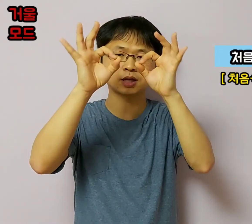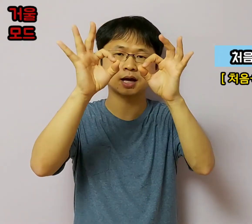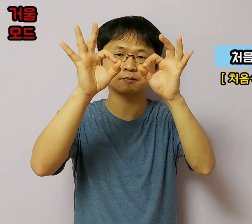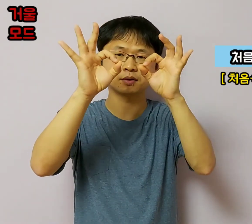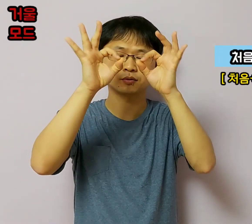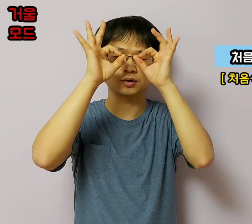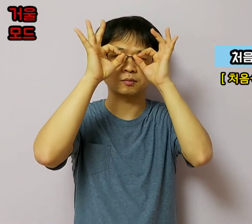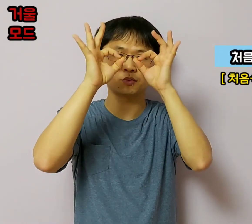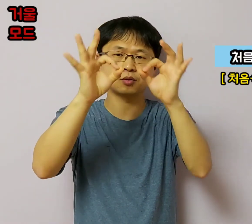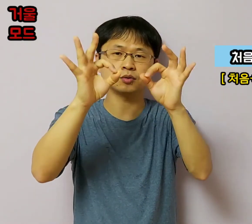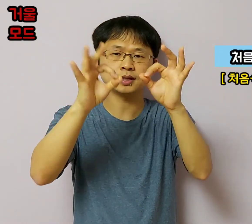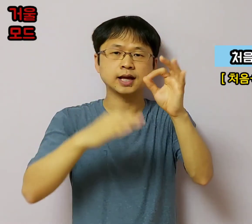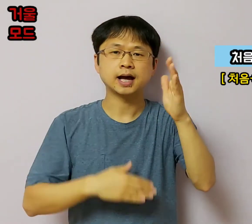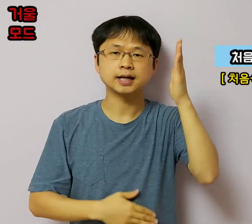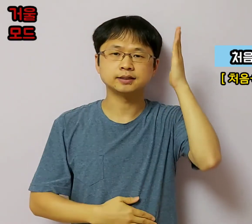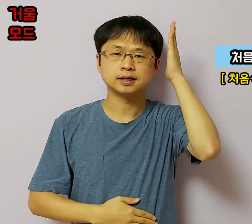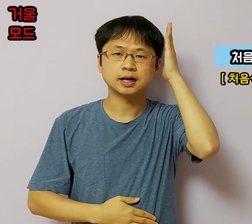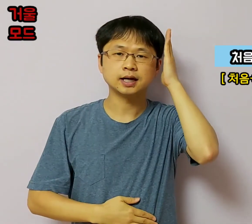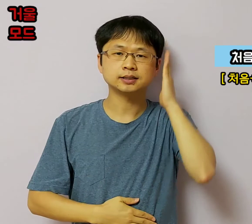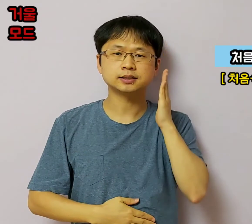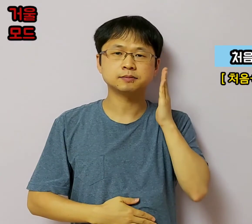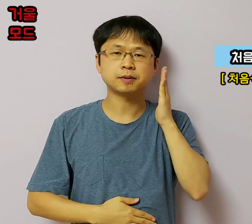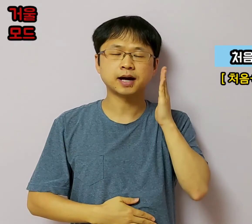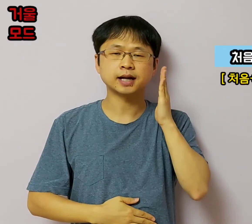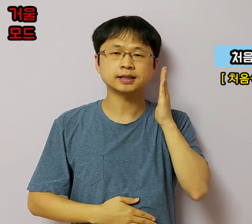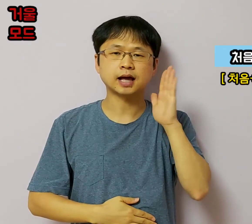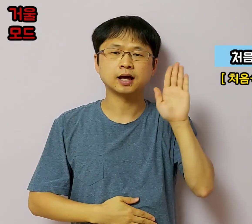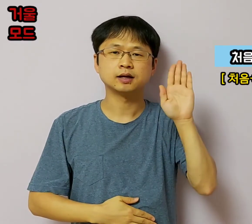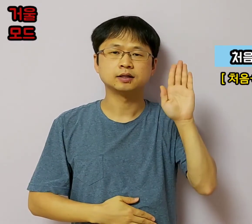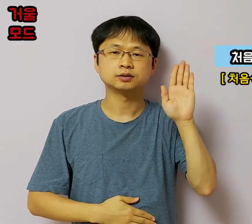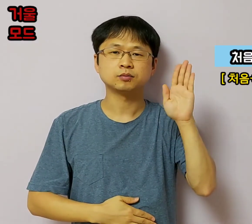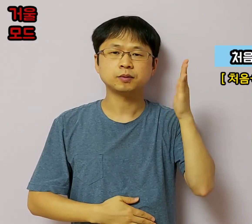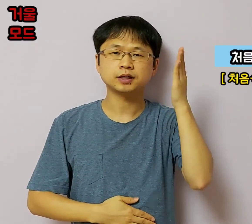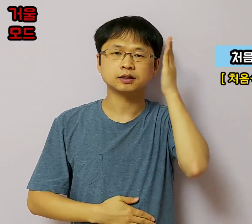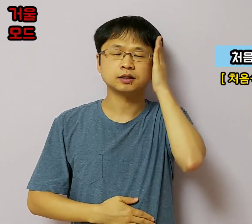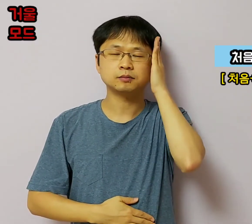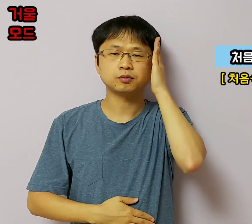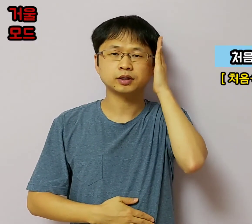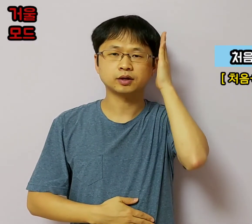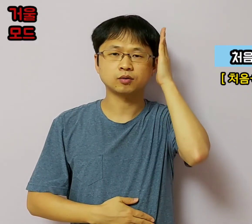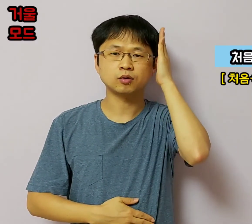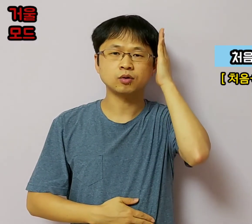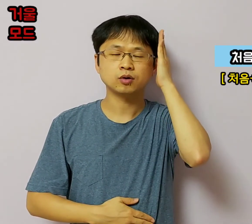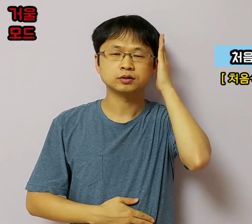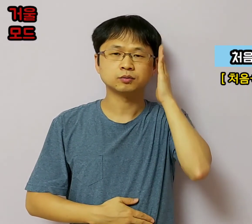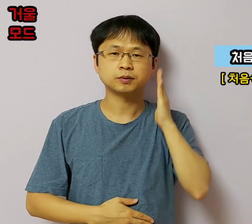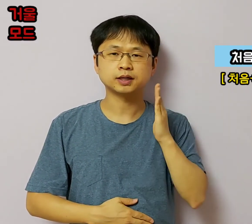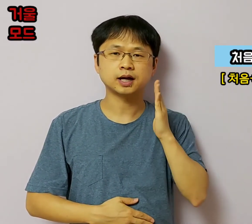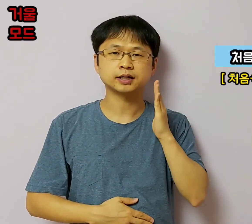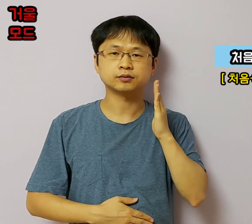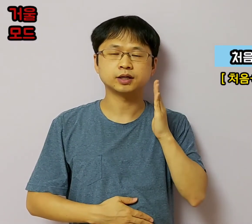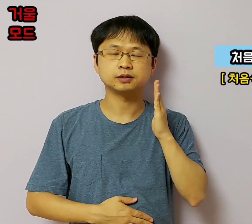보다 배웠고요. 본 하늘은 파랗다. 손바닥을 볼에 대고 손바닥 아래로